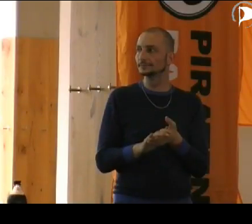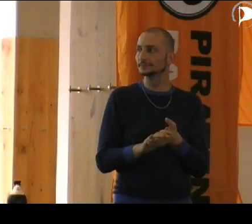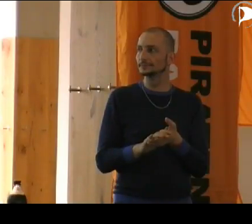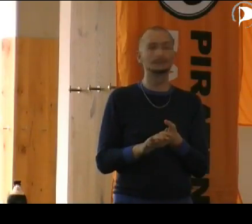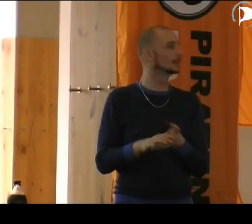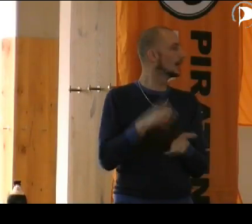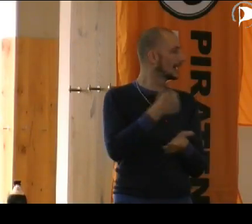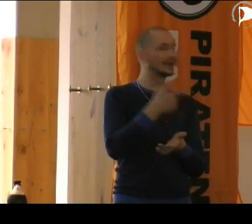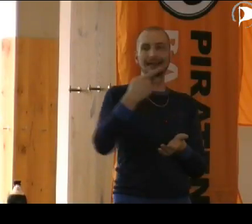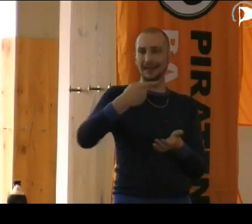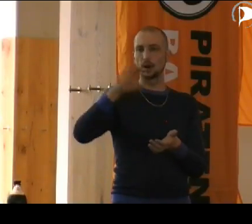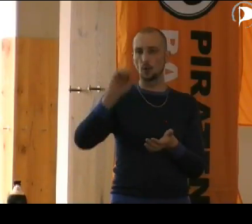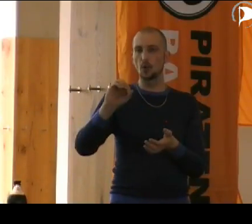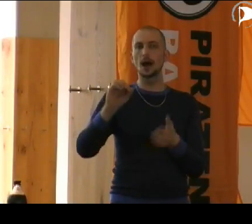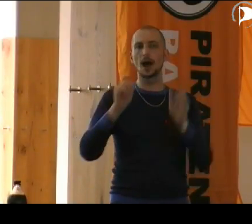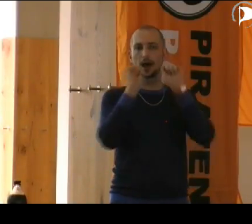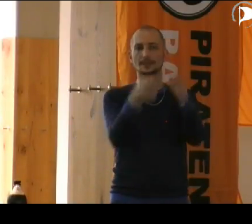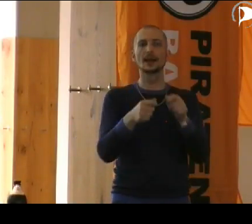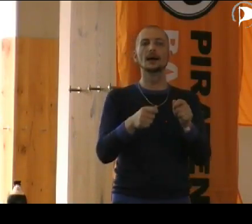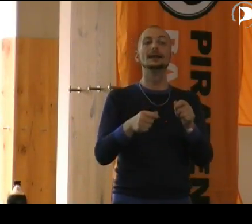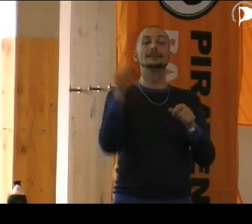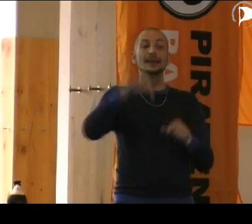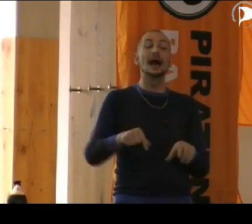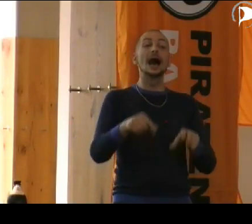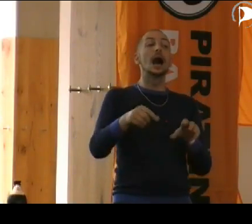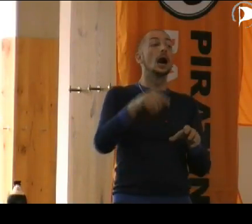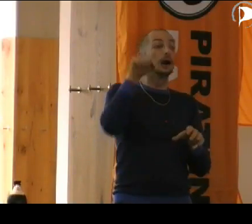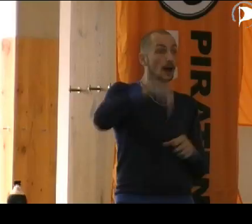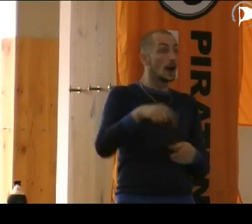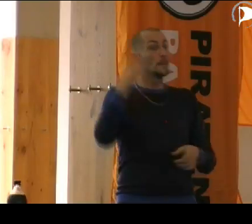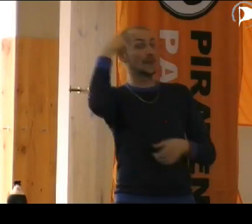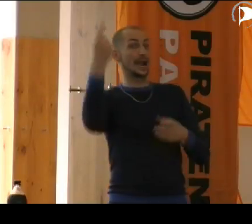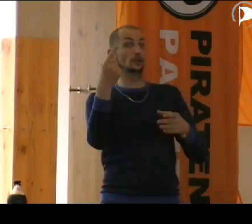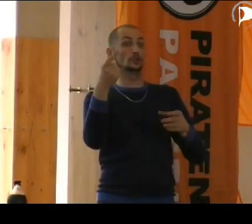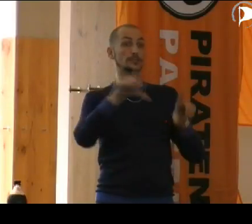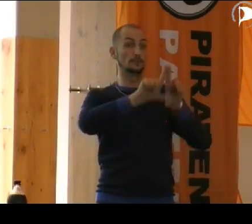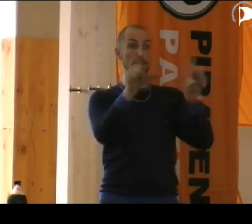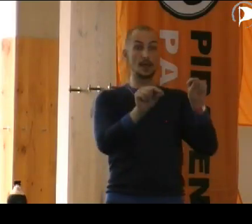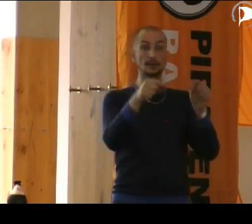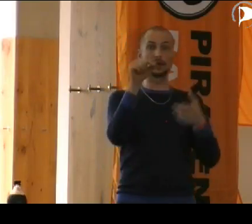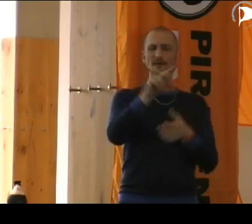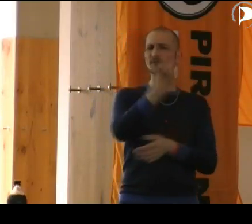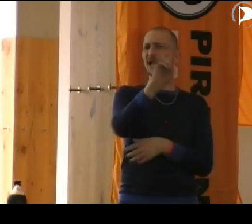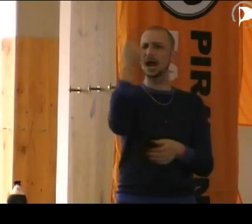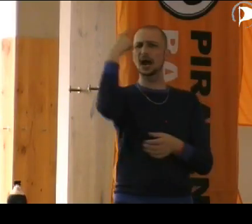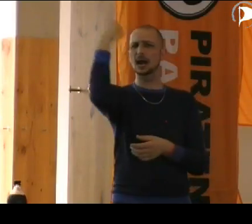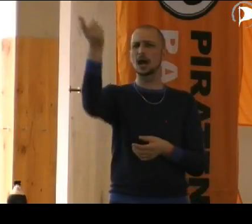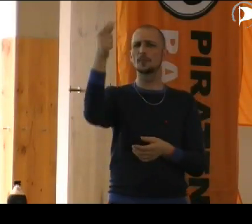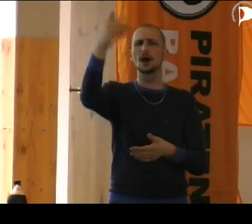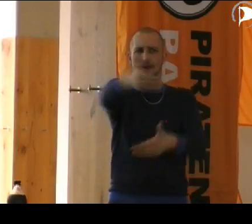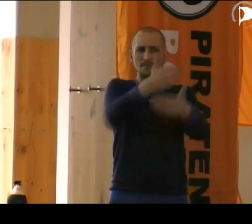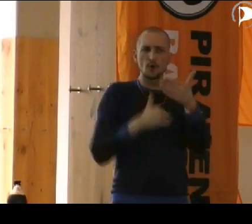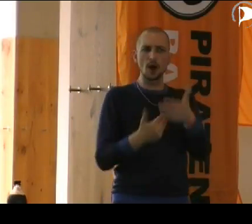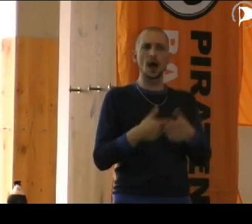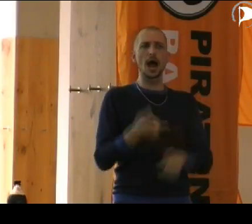ich kenne einen antrag auf einholung eines meinungsbildes werden glaubt dass wir mit der beute in abstimmung